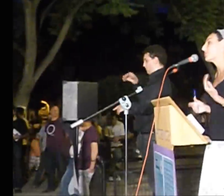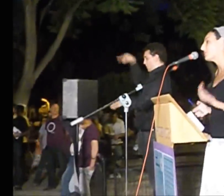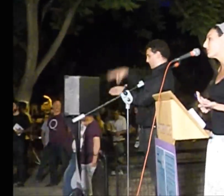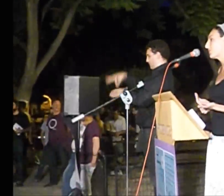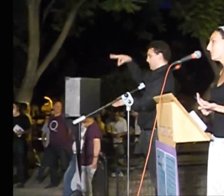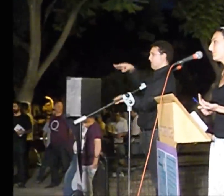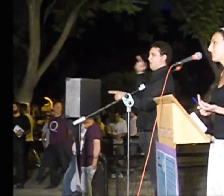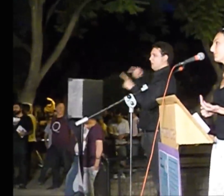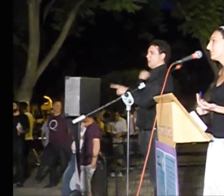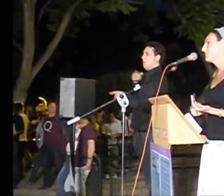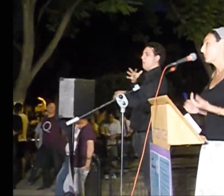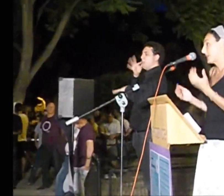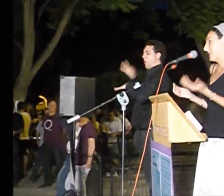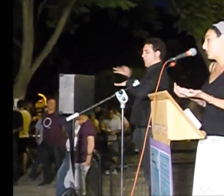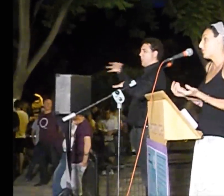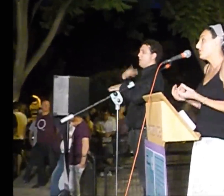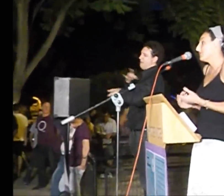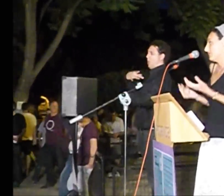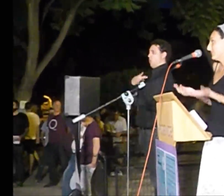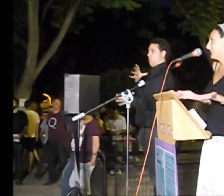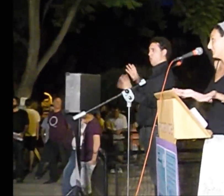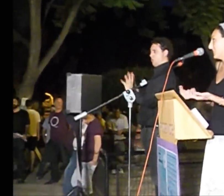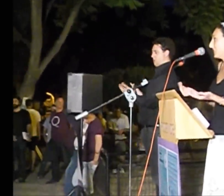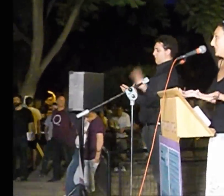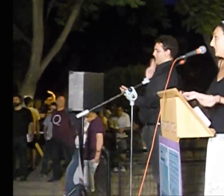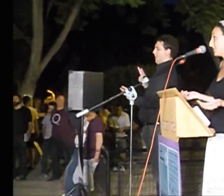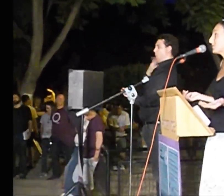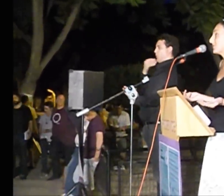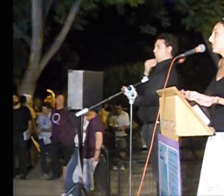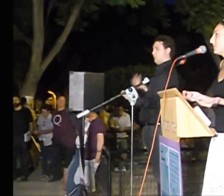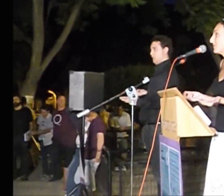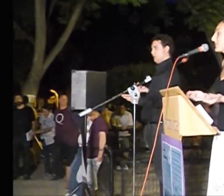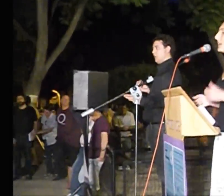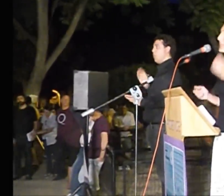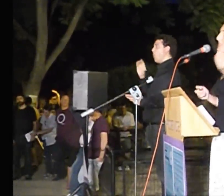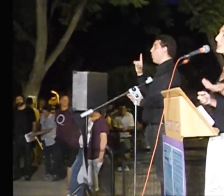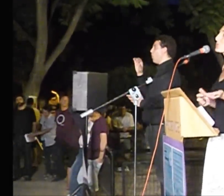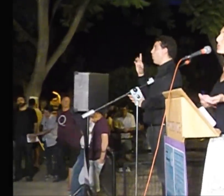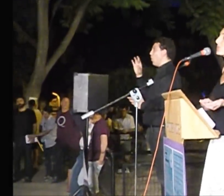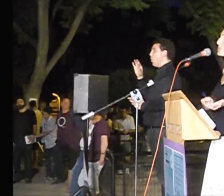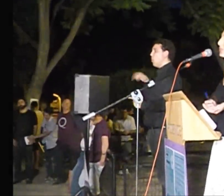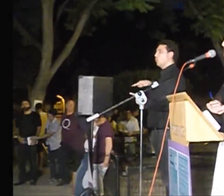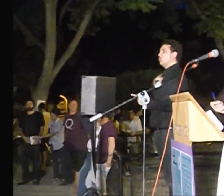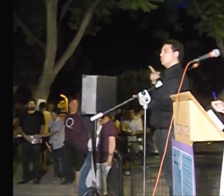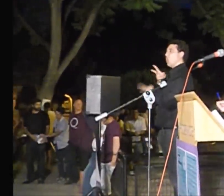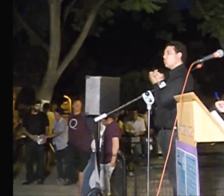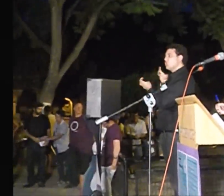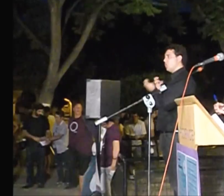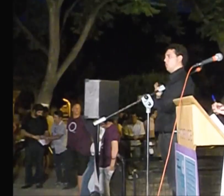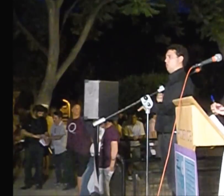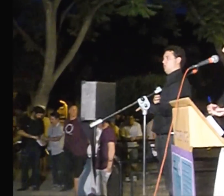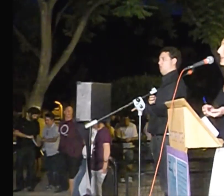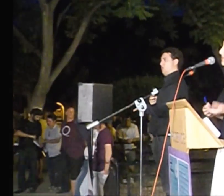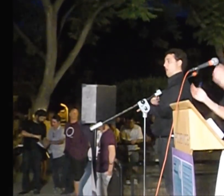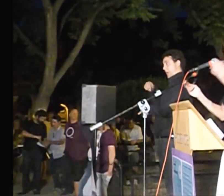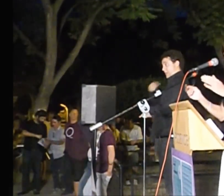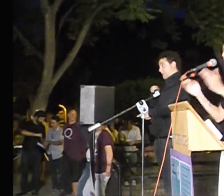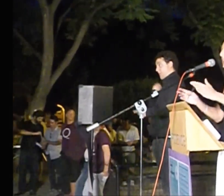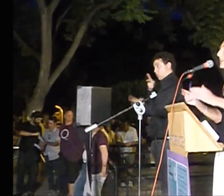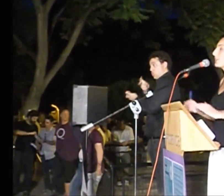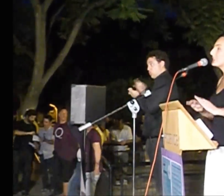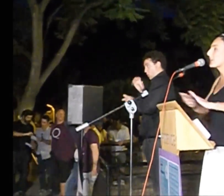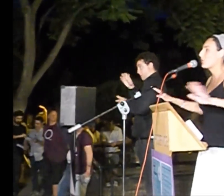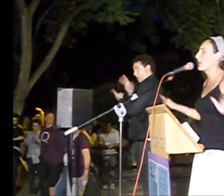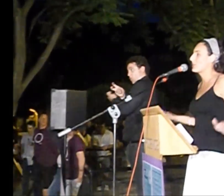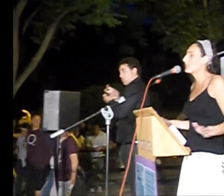totalmente prohibido porque el cloro es es tóxico hay en Estados Unidos no eh A